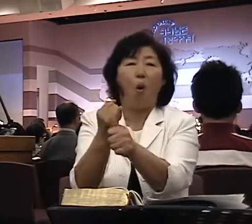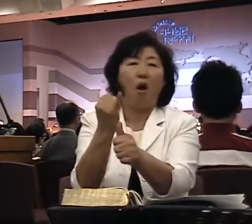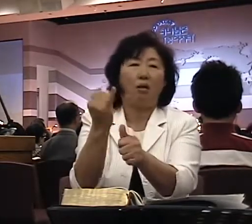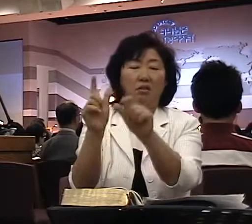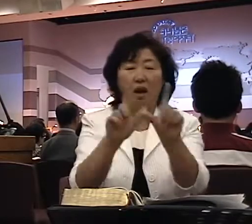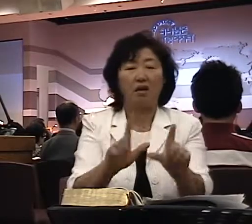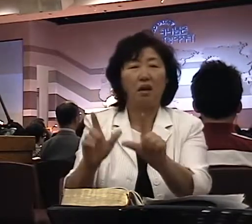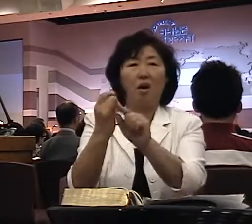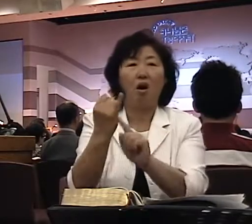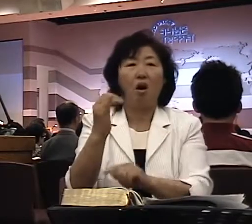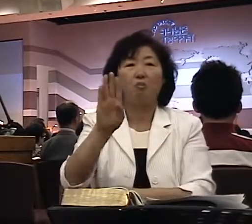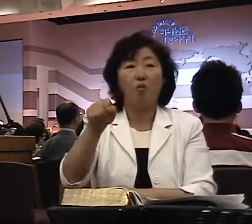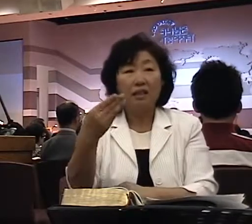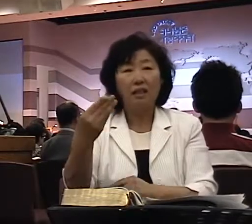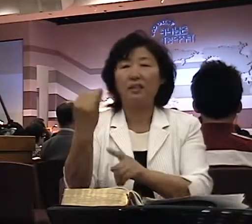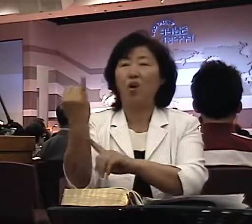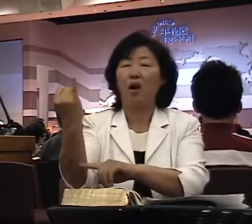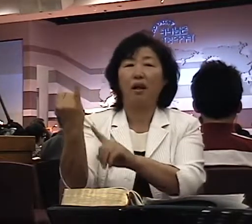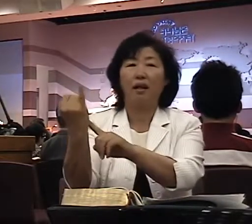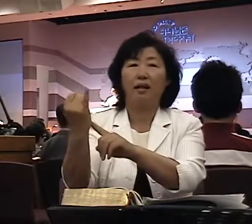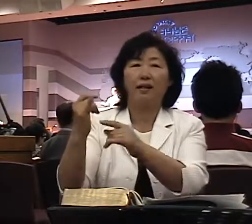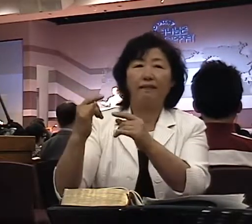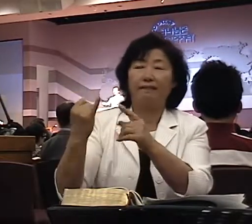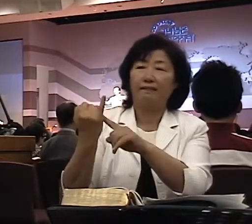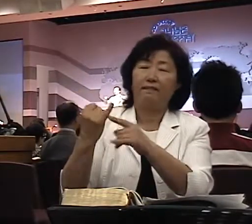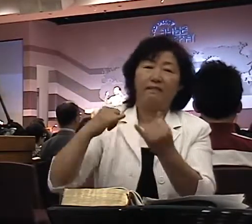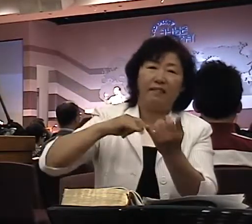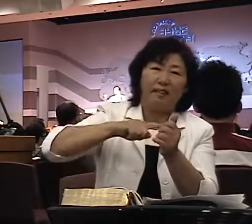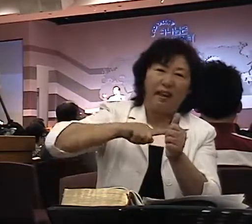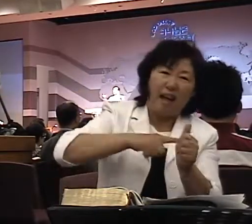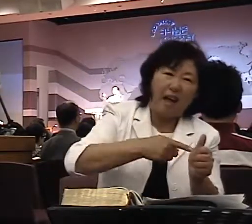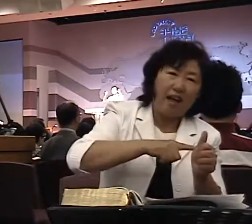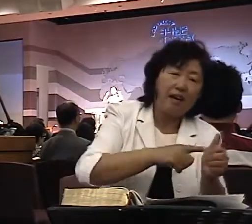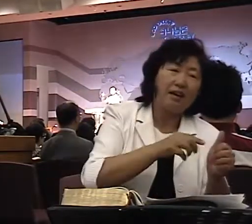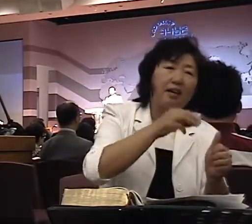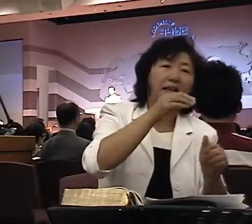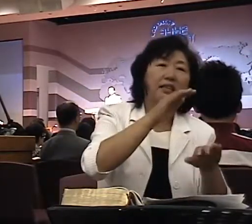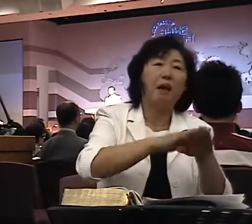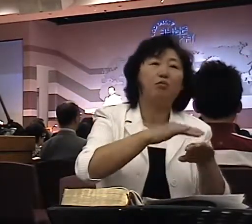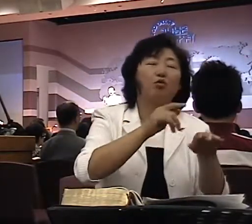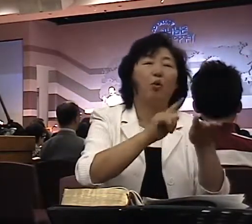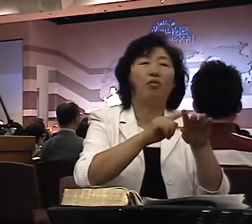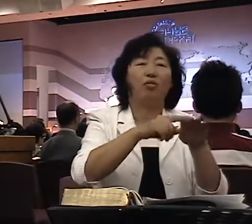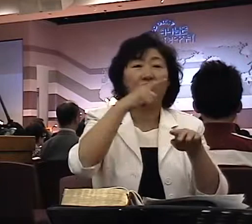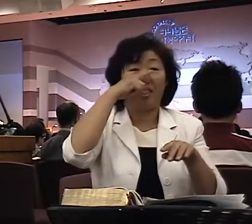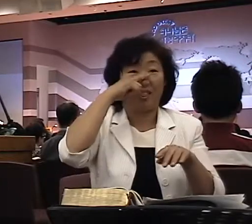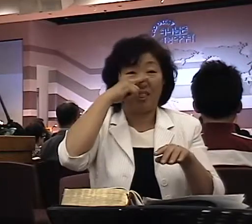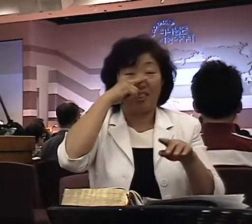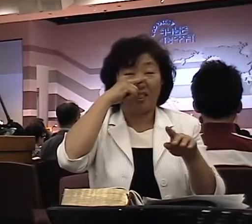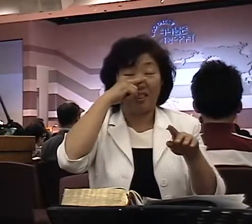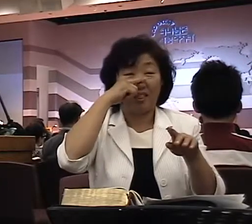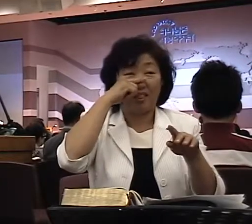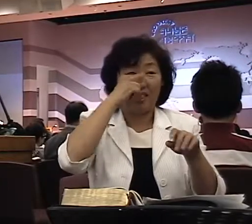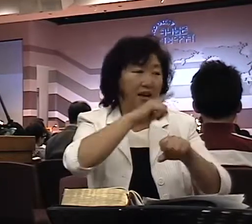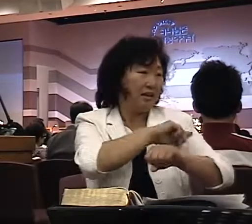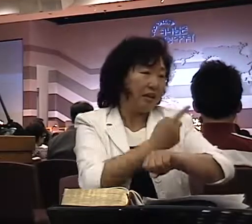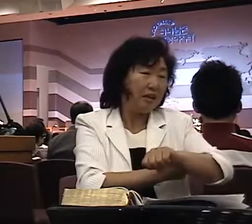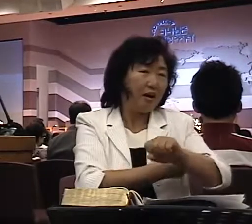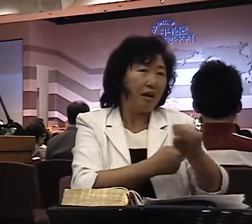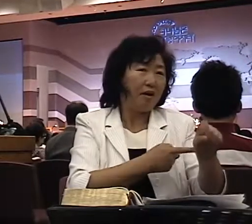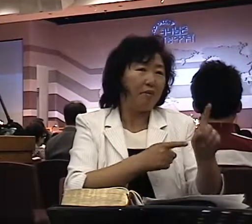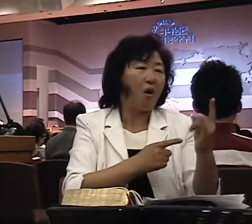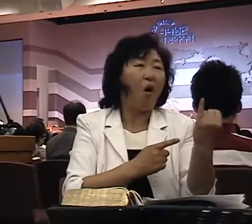여인이 계속 재촉하여 그의 그 삼손에게 있는 능력이 무엇인가 알아내기 위해, 캐내기 위해